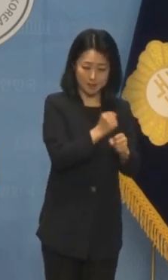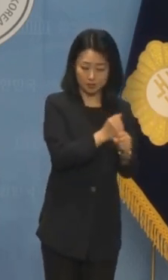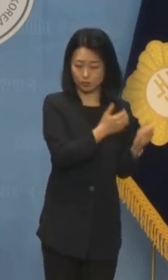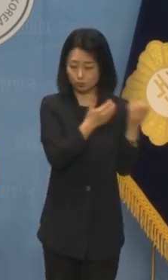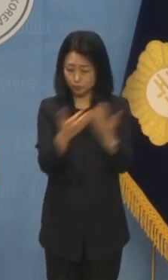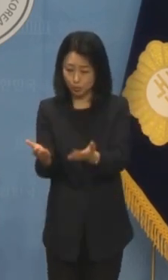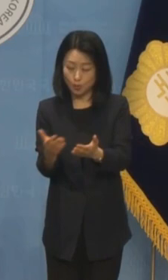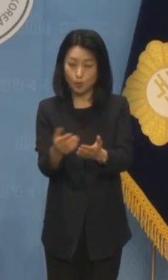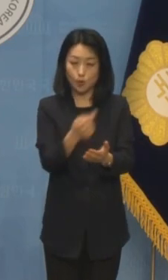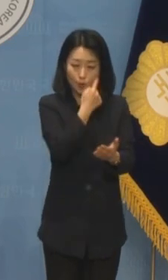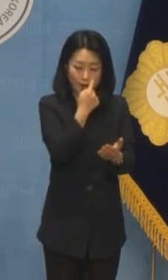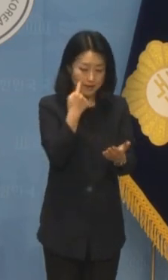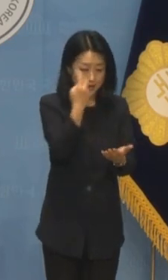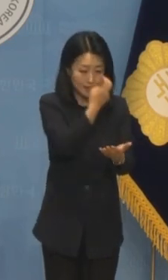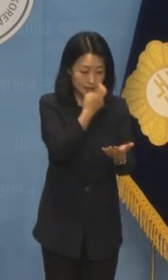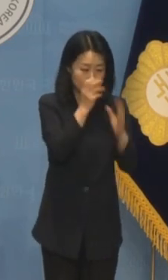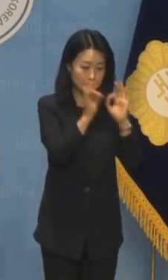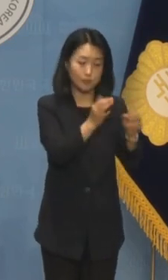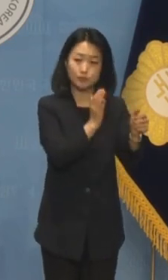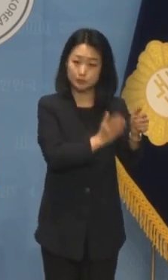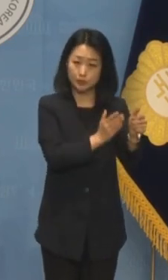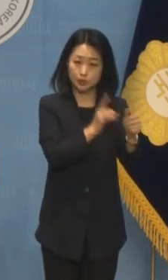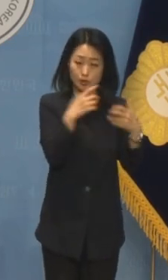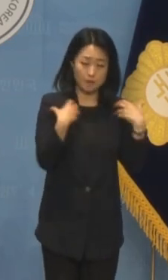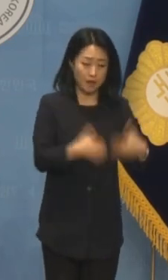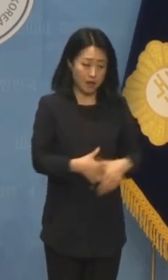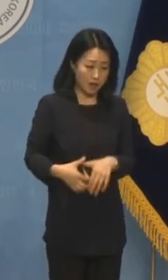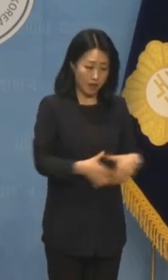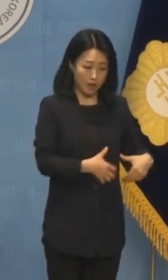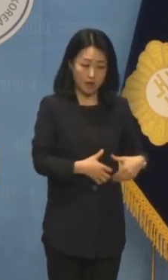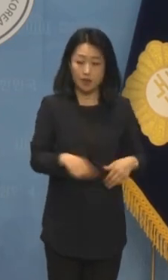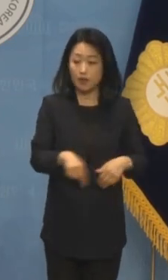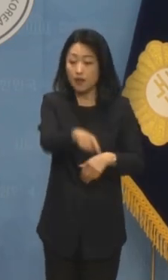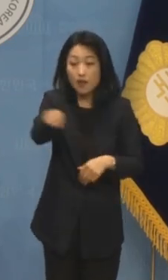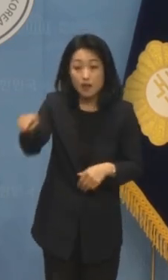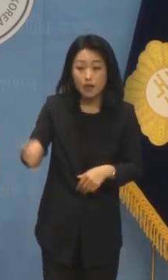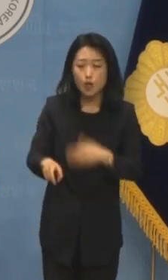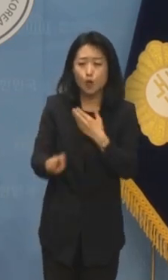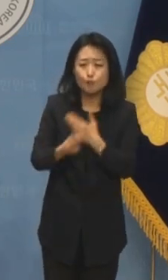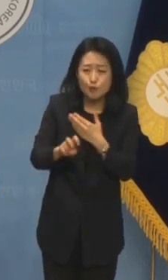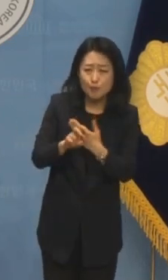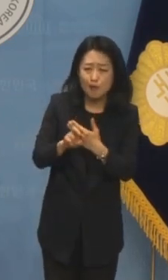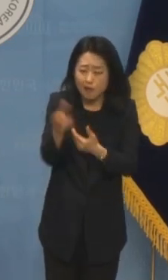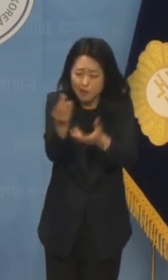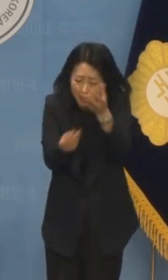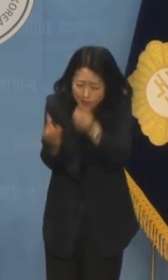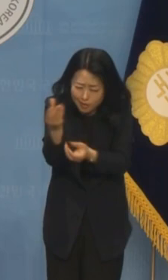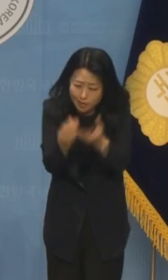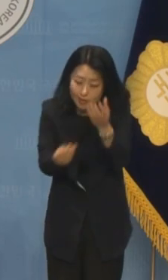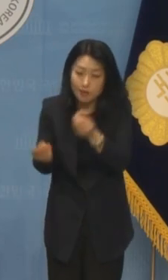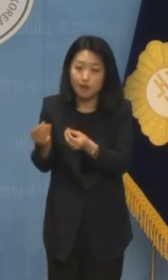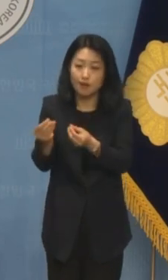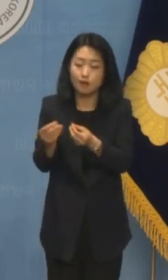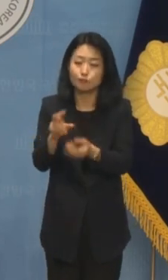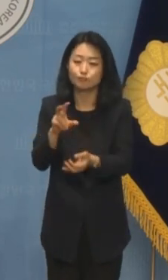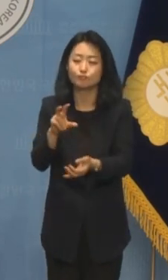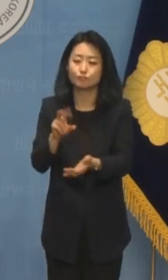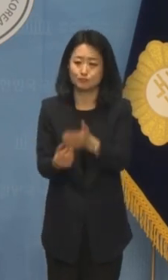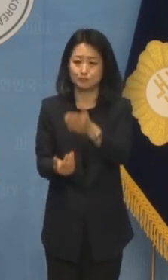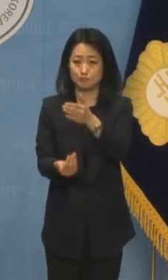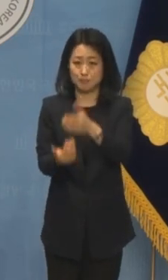보기라도 하십시오. 정부가 주저하는 사이 서민들은 불법 사금융으로 내몰립니다.